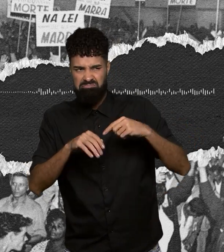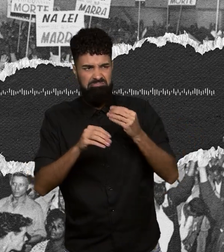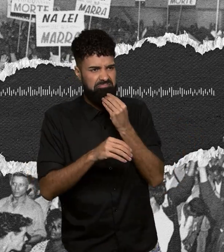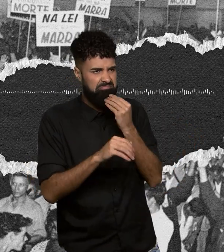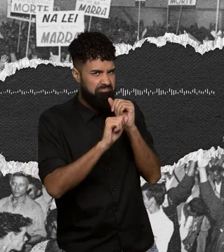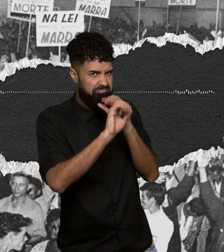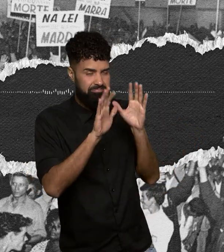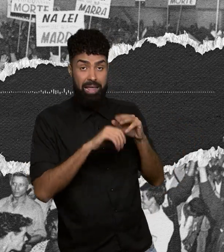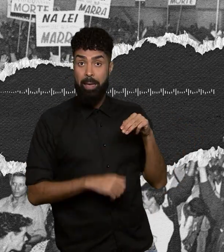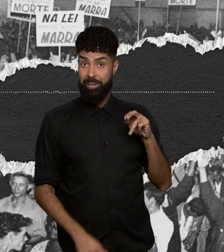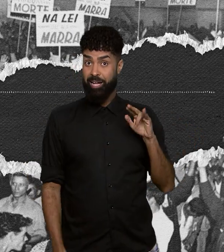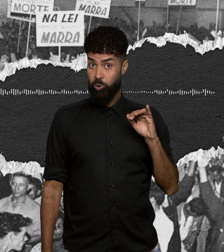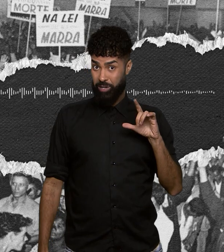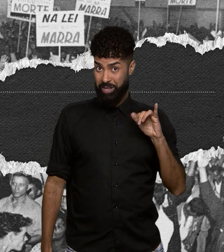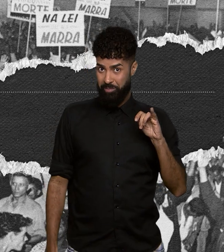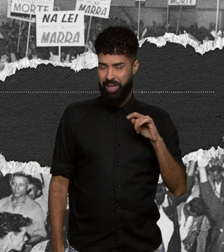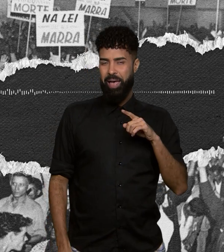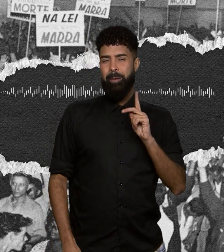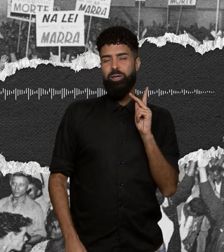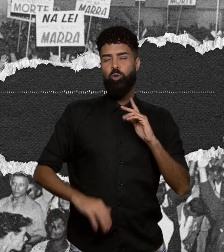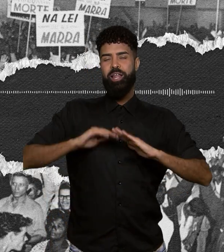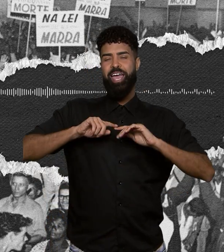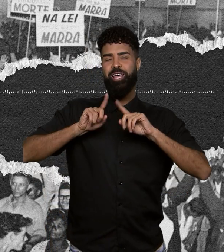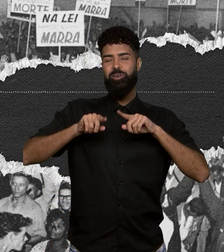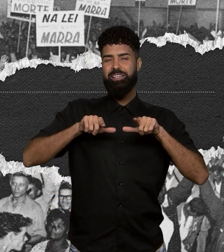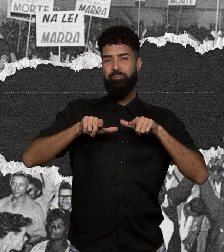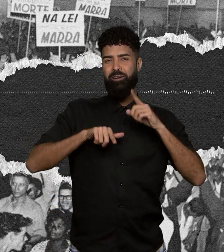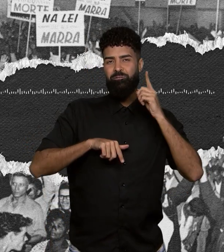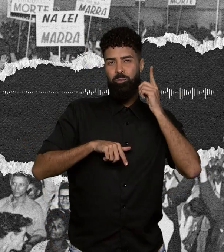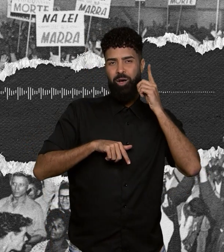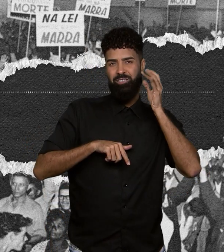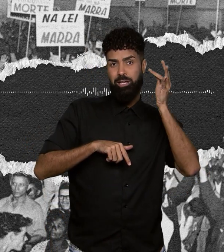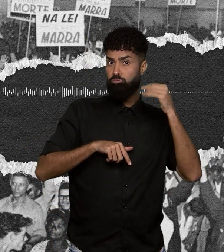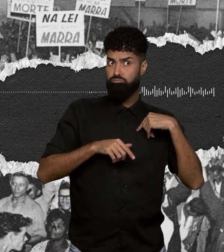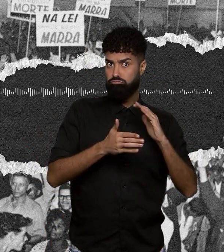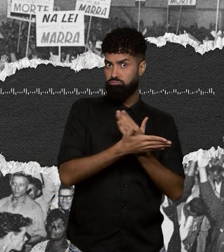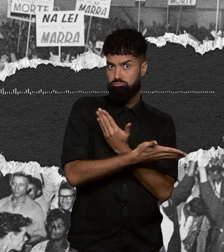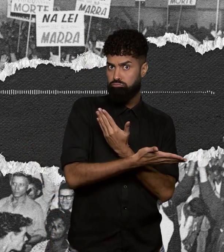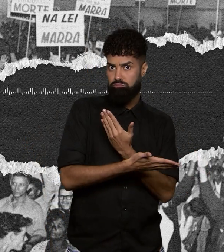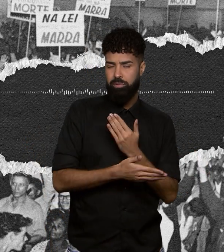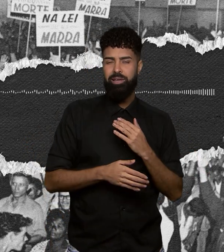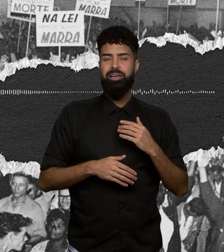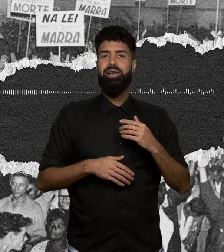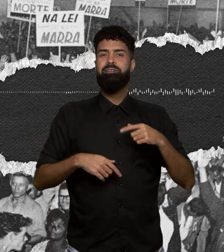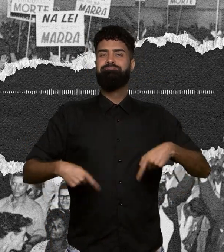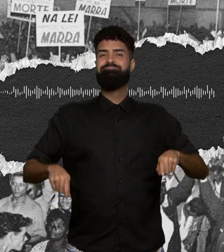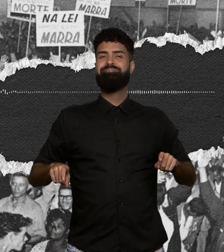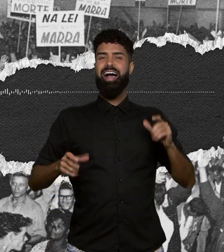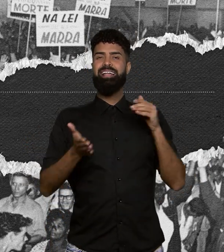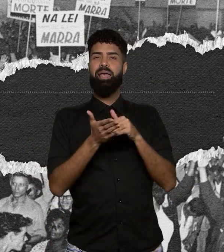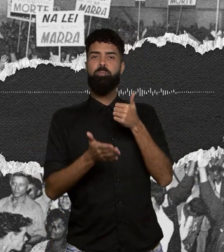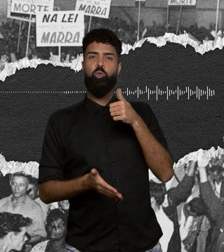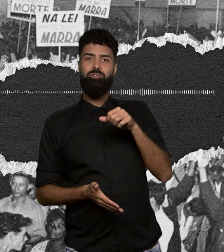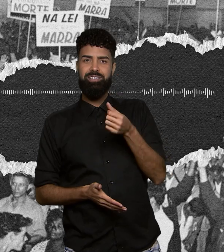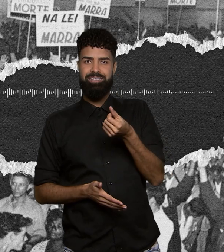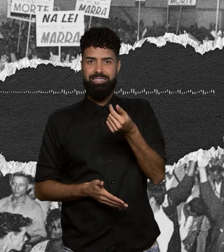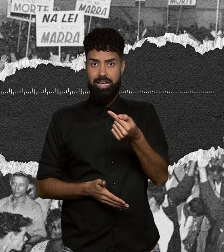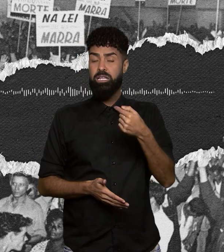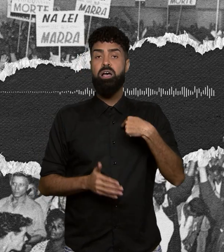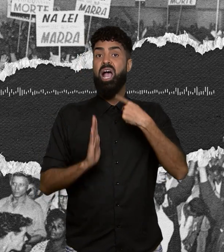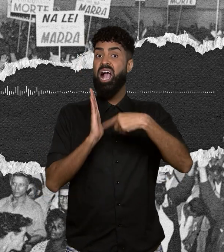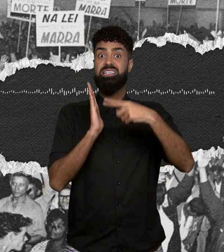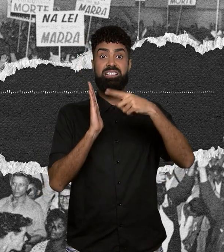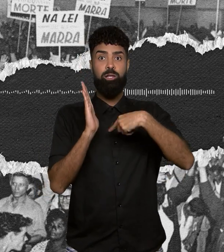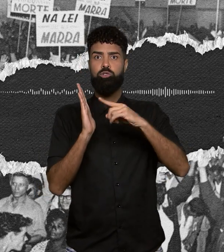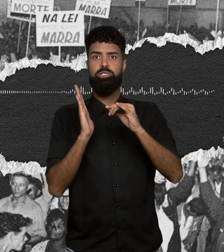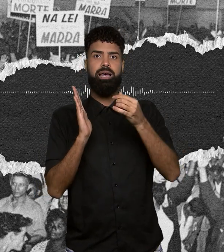Lima o petroleiro eleito deputado Federal foi tirado de cena mandato que iria até 1967 foi caçado no